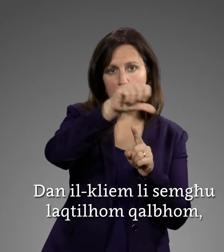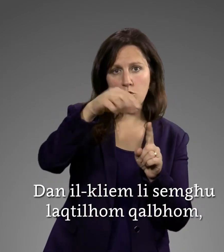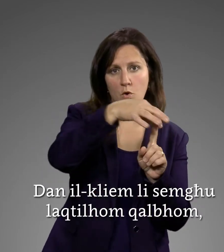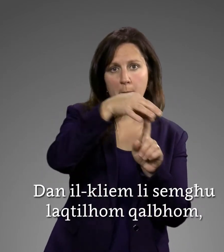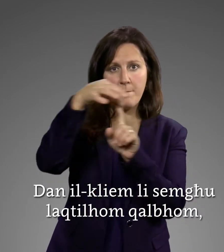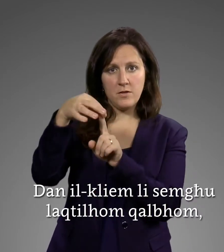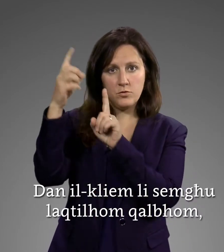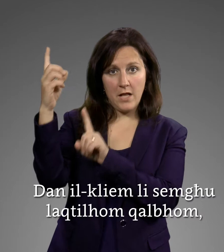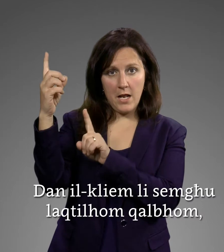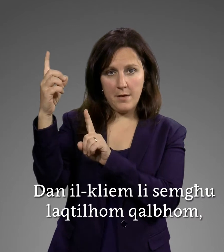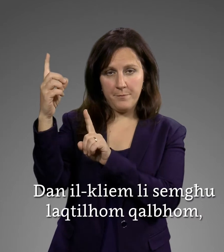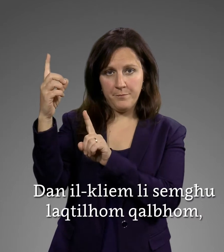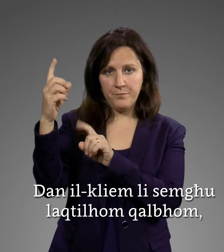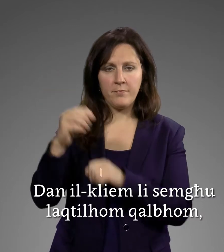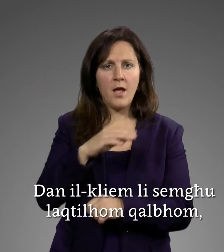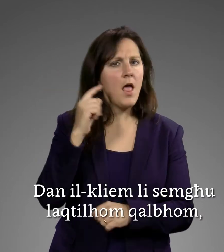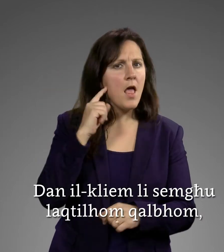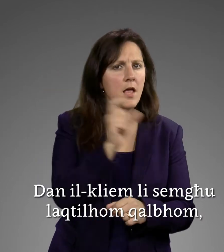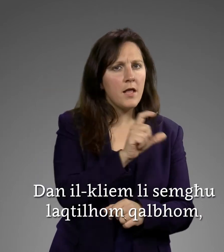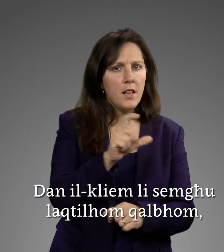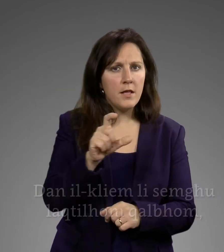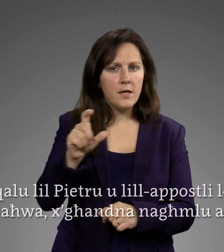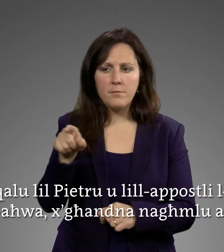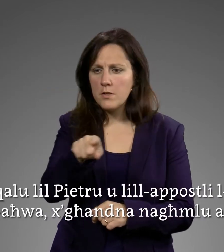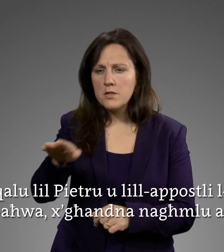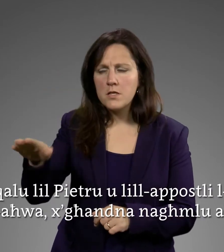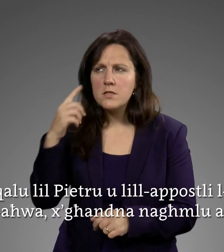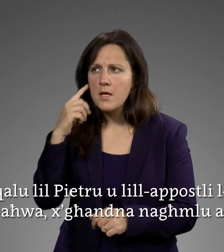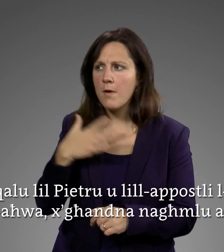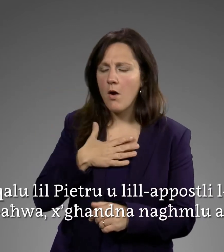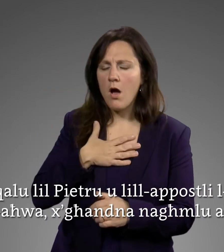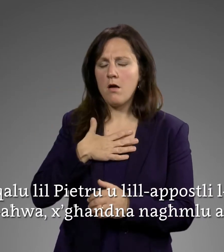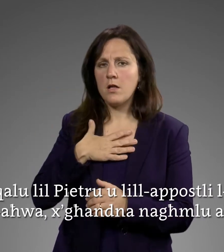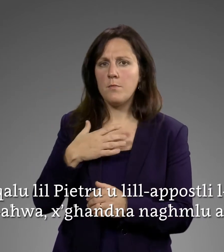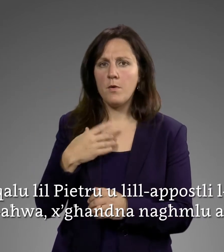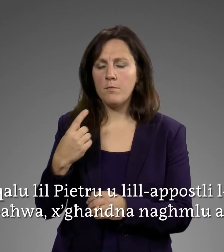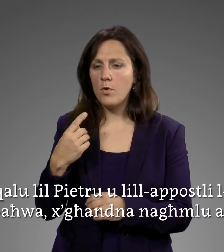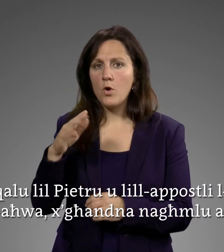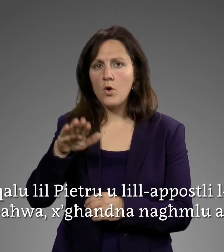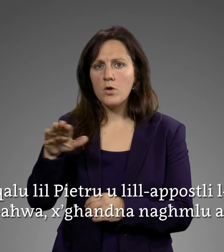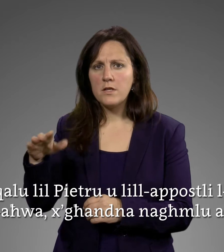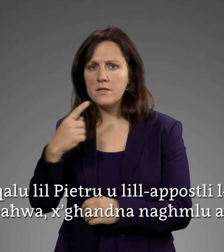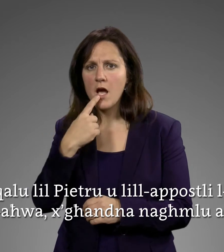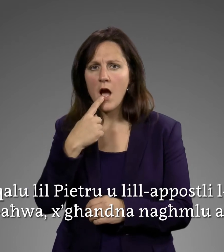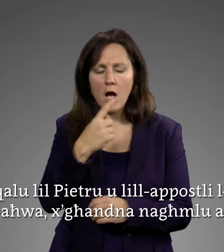Dan il-kliem li semgħu laqtilhom qalbhom. U qalu lil Pietru u lil Apostli l-oħra: